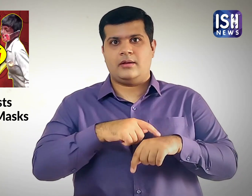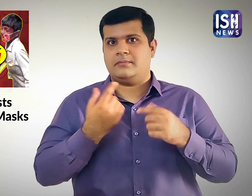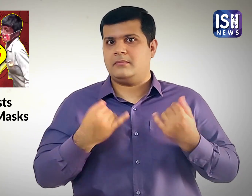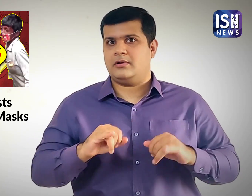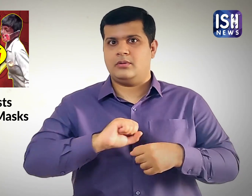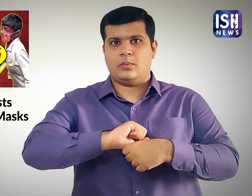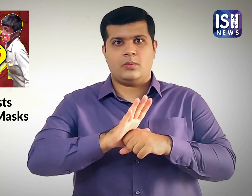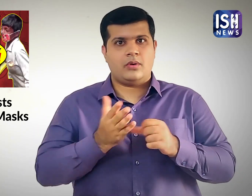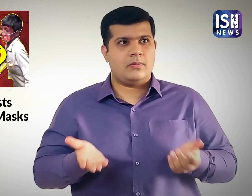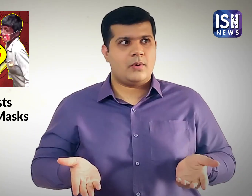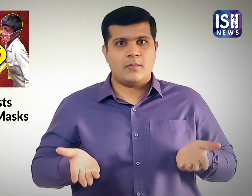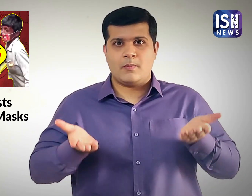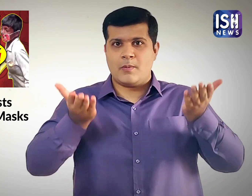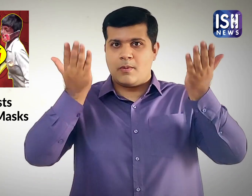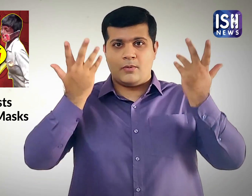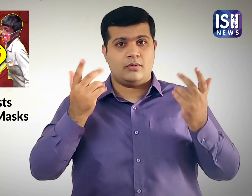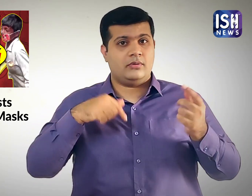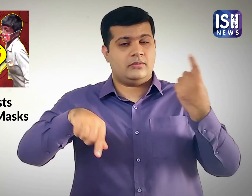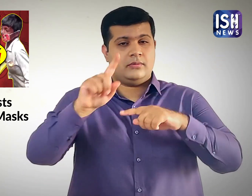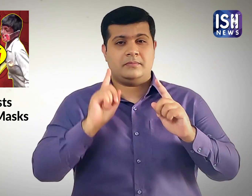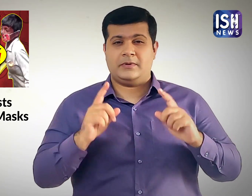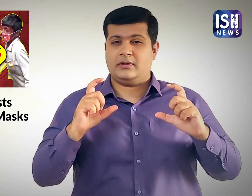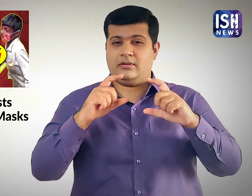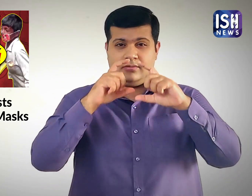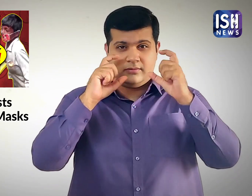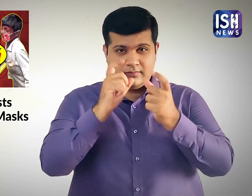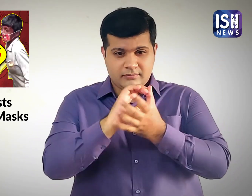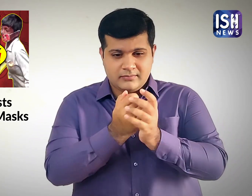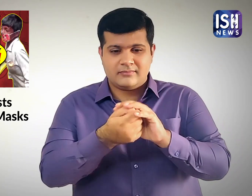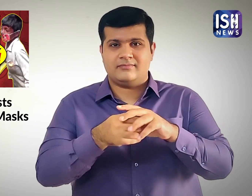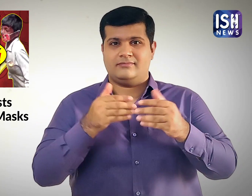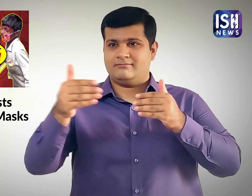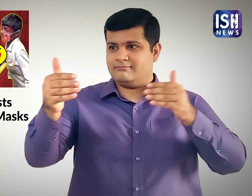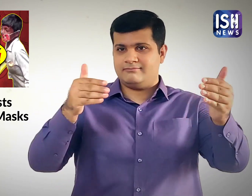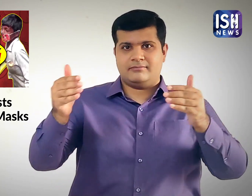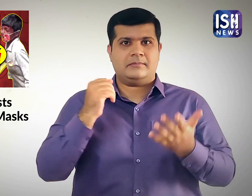बढ़ते करोना मामलों की बीच सुरक्षा नियमों का पालन करना अनिवार्य हो गया है